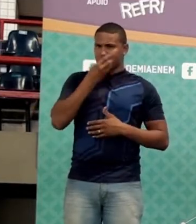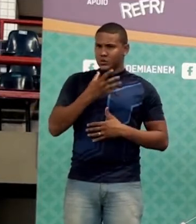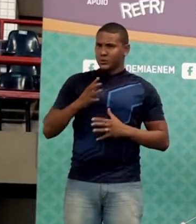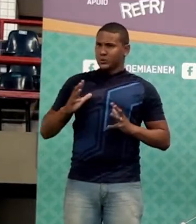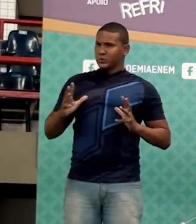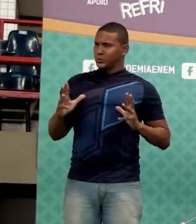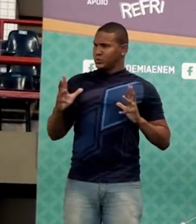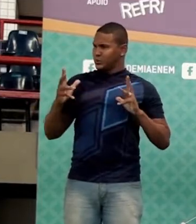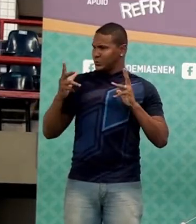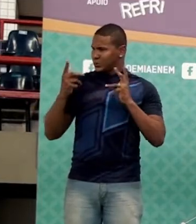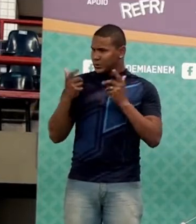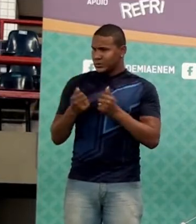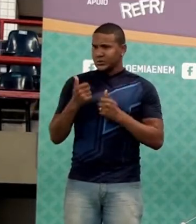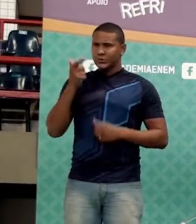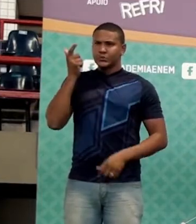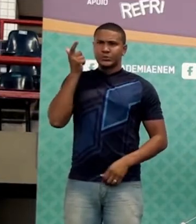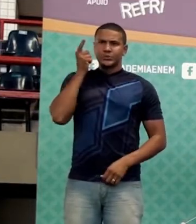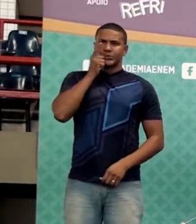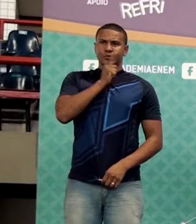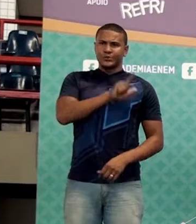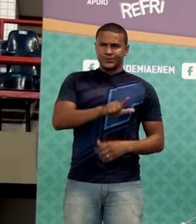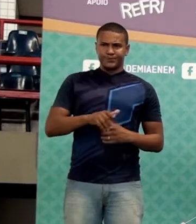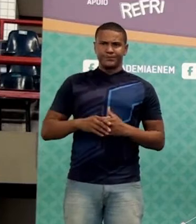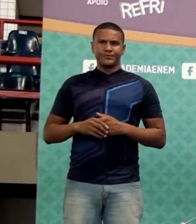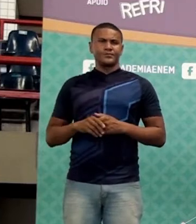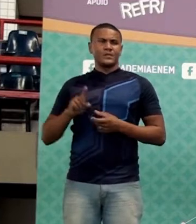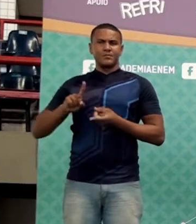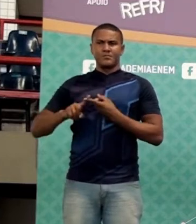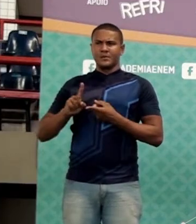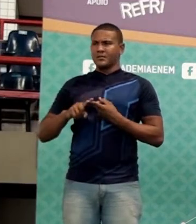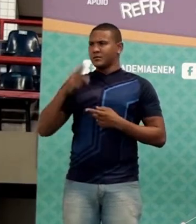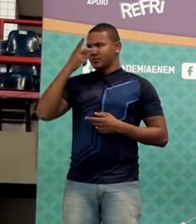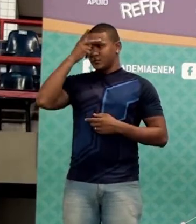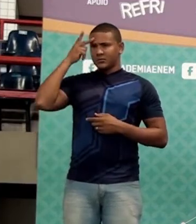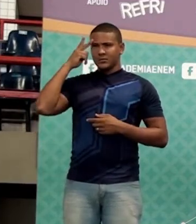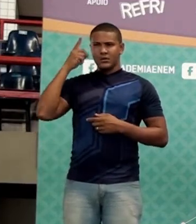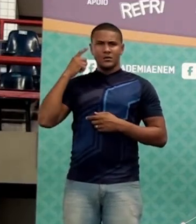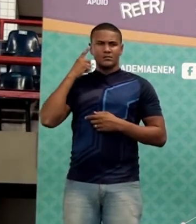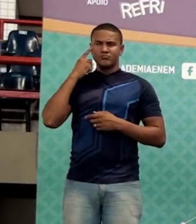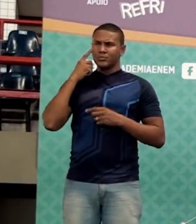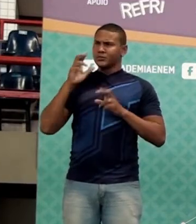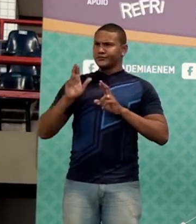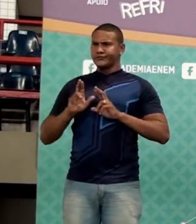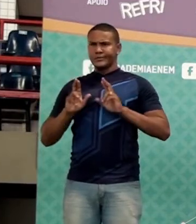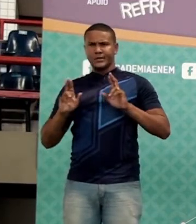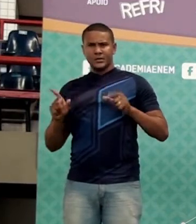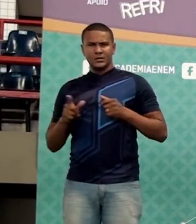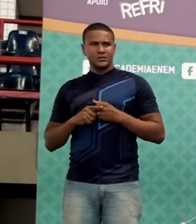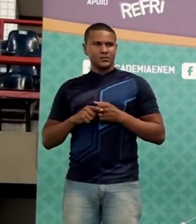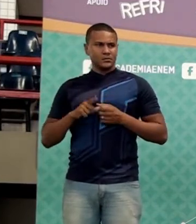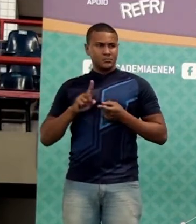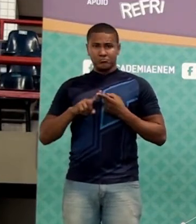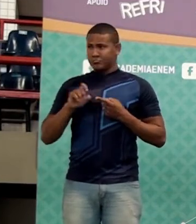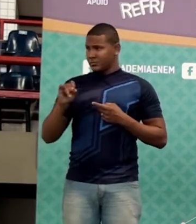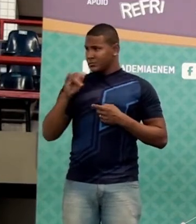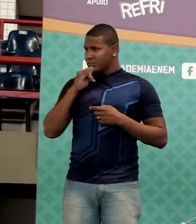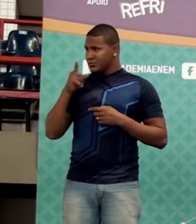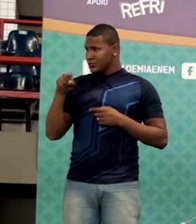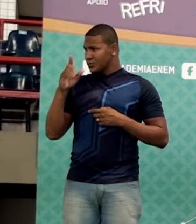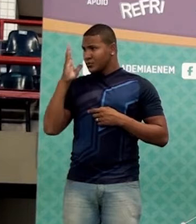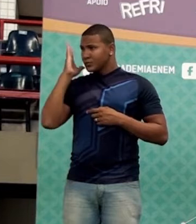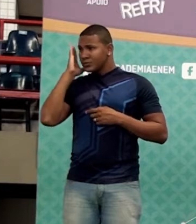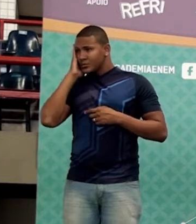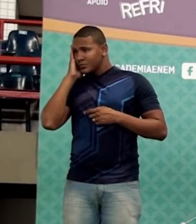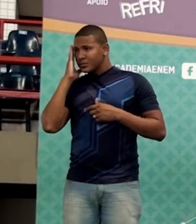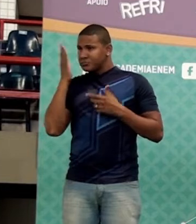aprendizado. Cada dia você pode pensar uma coisa diferente, ou quem tem muito tempo, quem não dormir antes, não estiver muito cansado, pode pensar tudo junto,